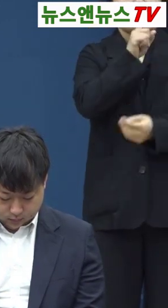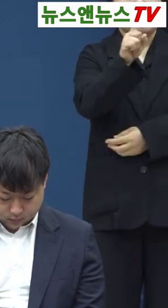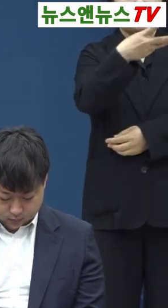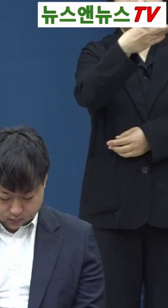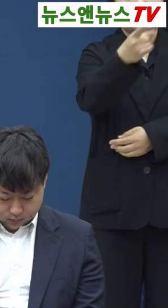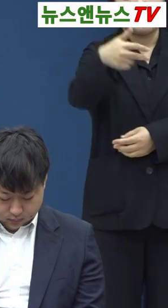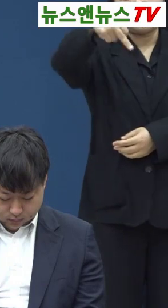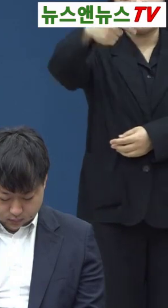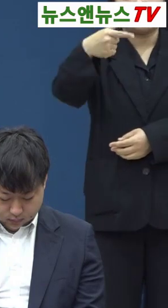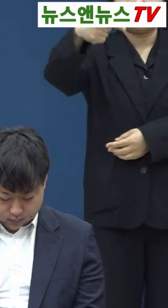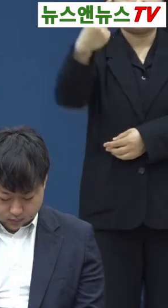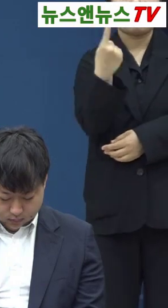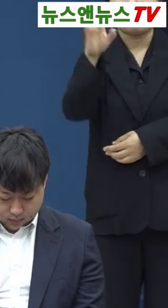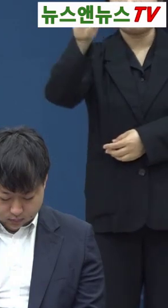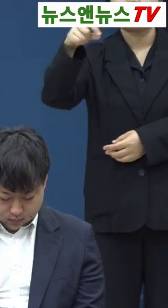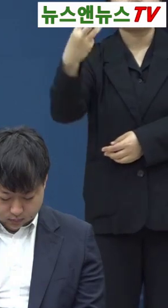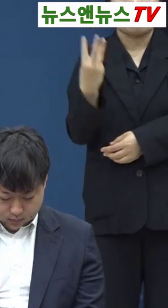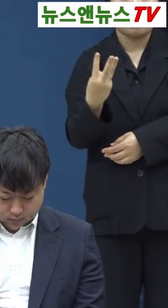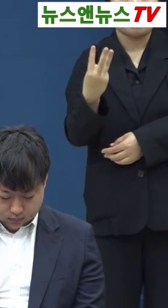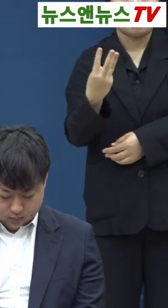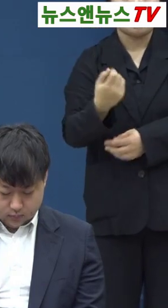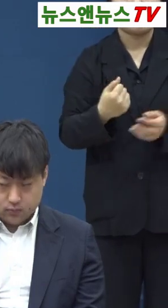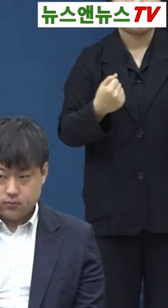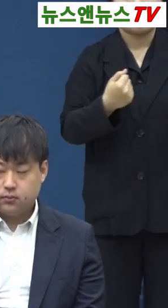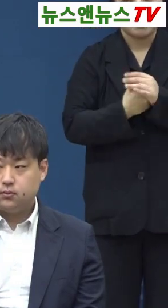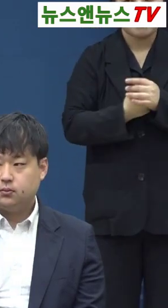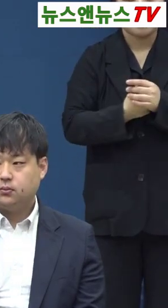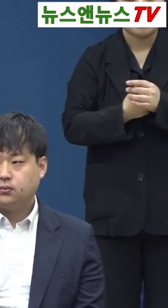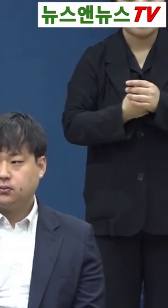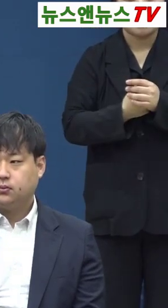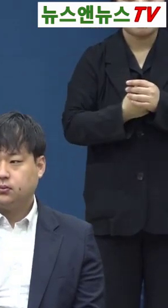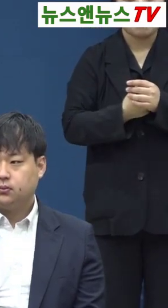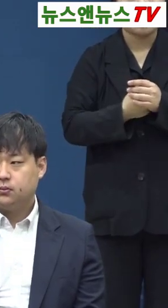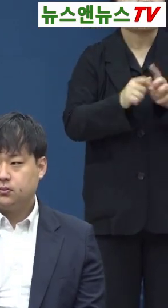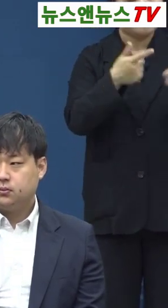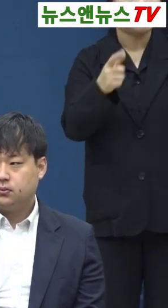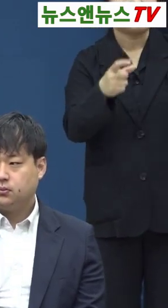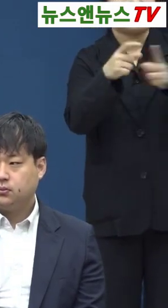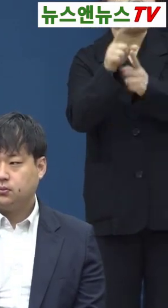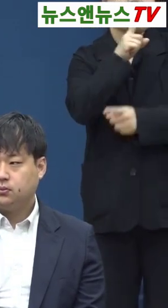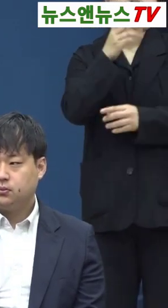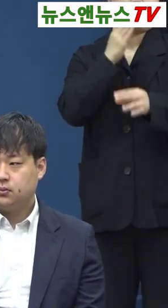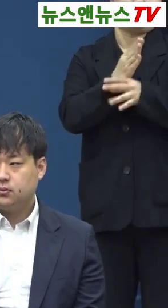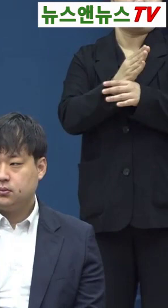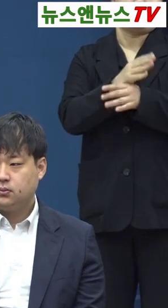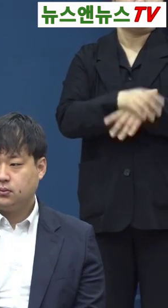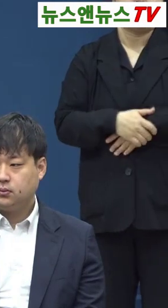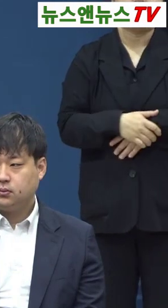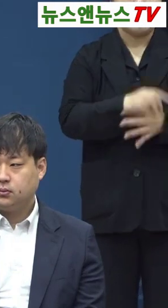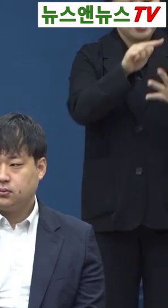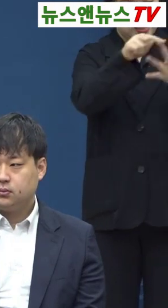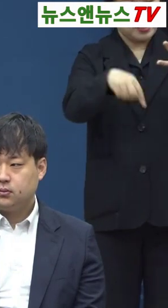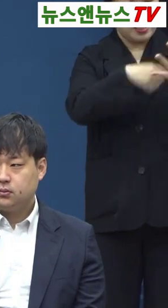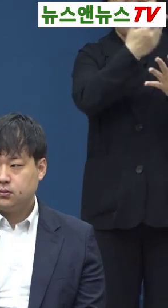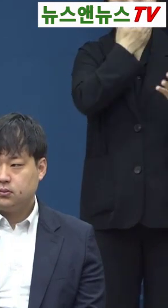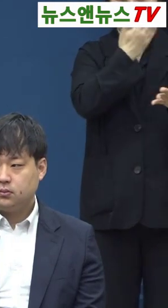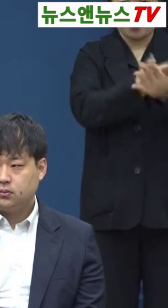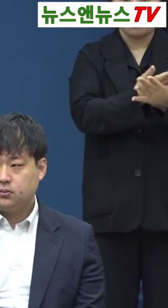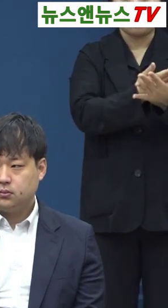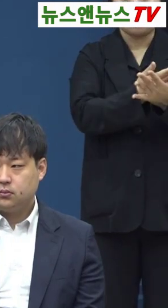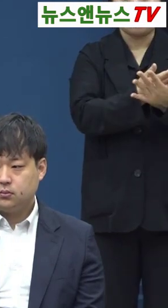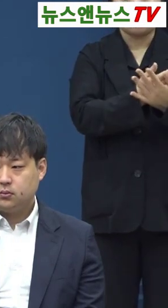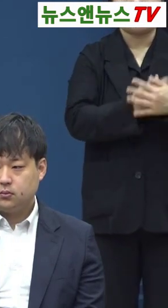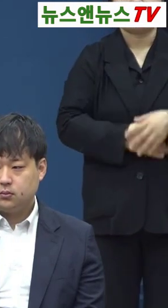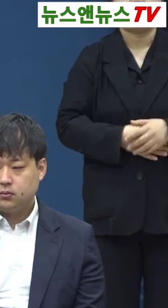테크노폴이라고 하고 세계적으로 그러한 도시를 테크노폴리스 뭐 이런 식으로 얘기합니다. 그래서 이 네 가지 요소가 가장 중요한